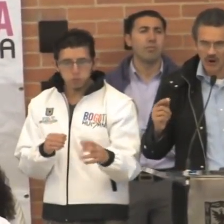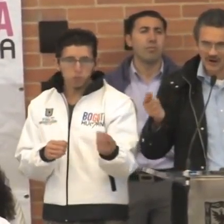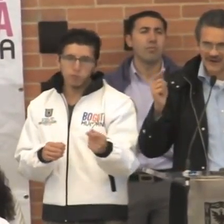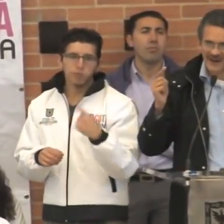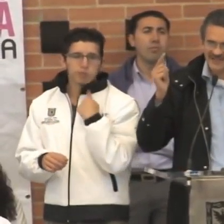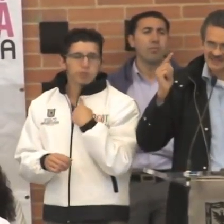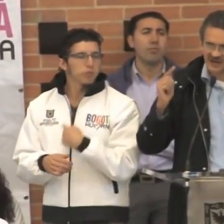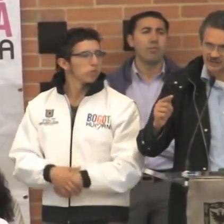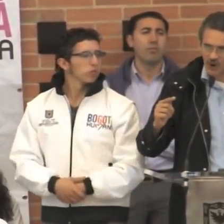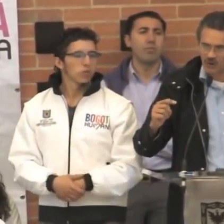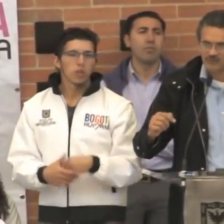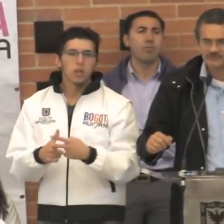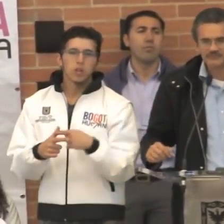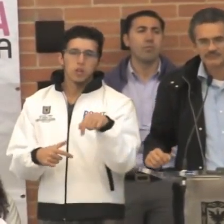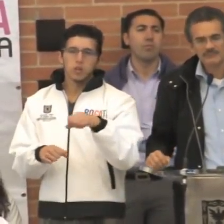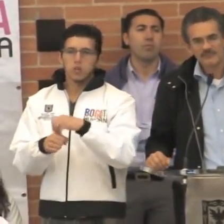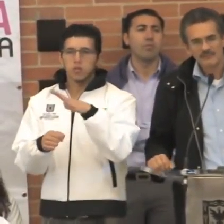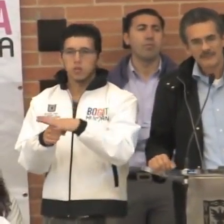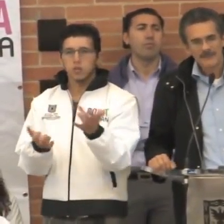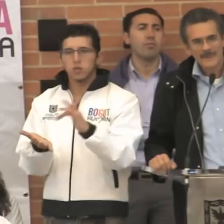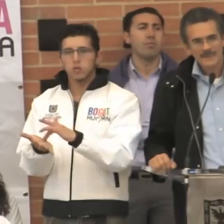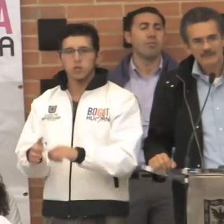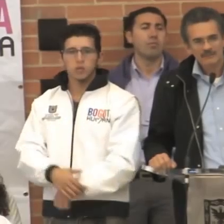y tuvo que venir el distrito